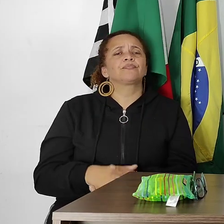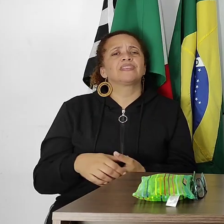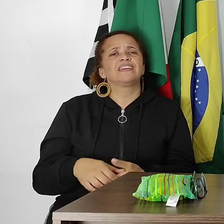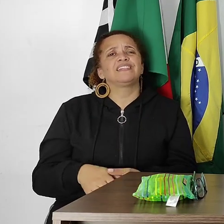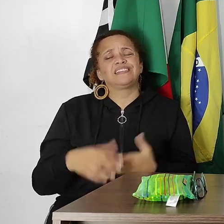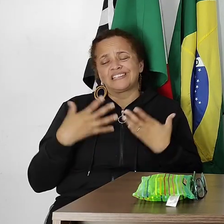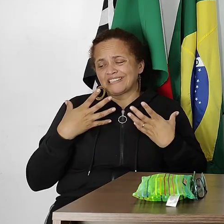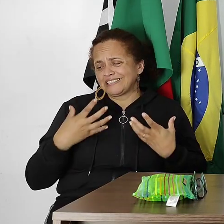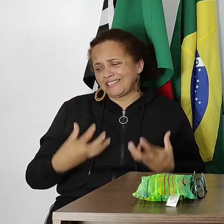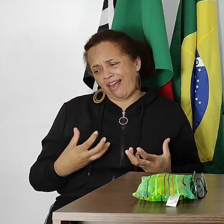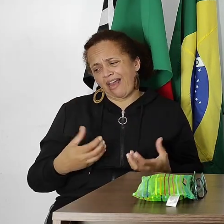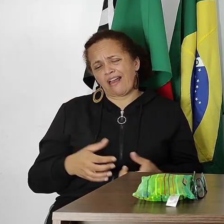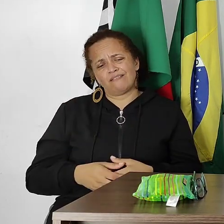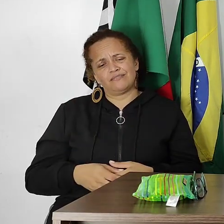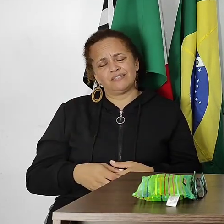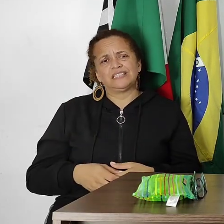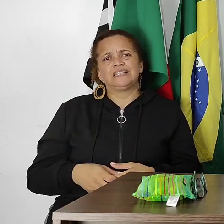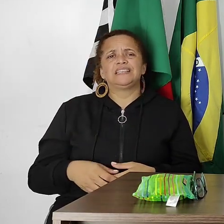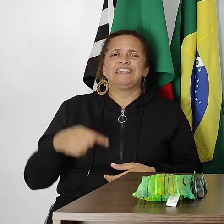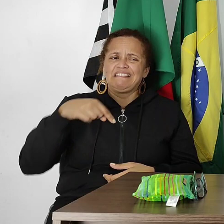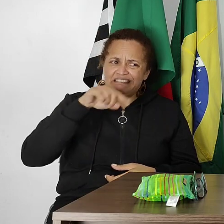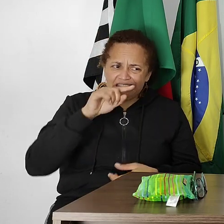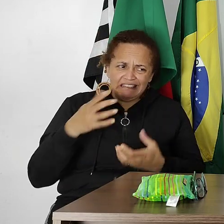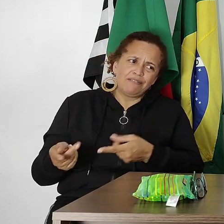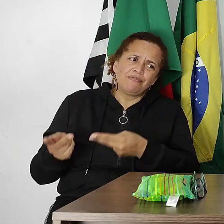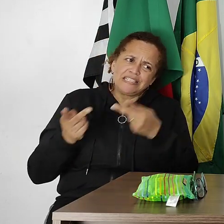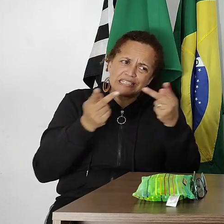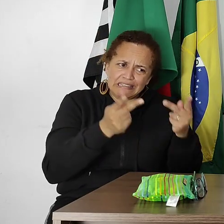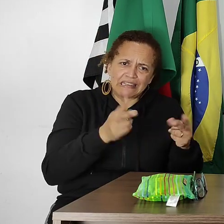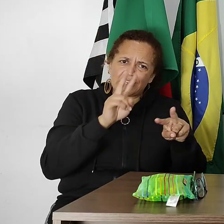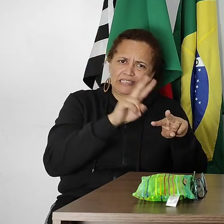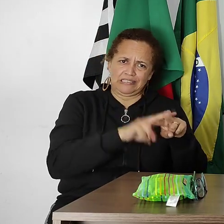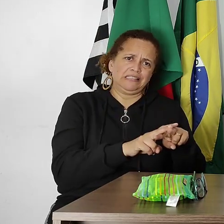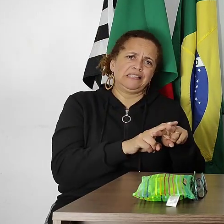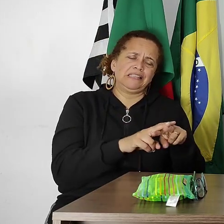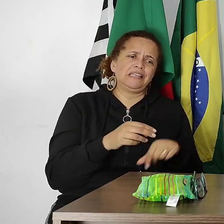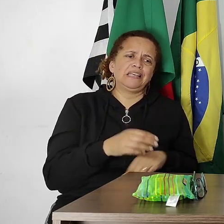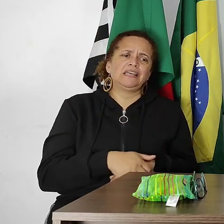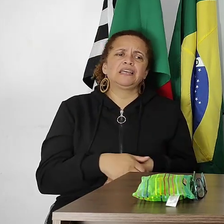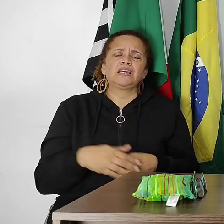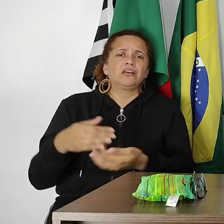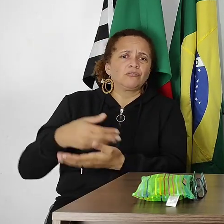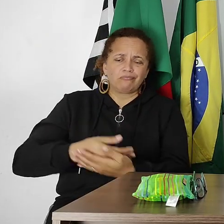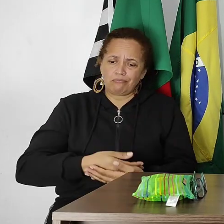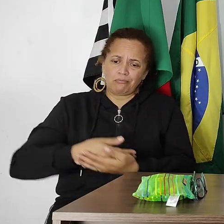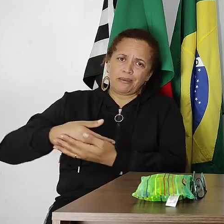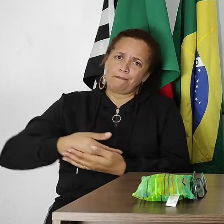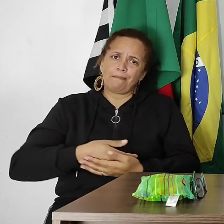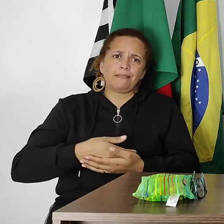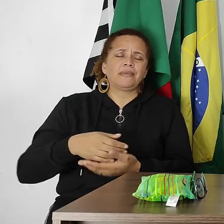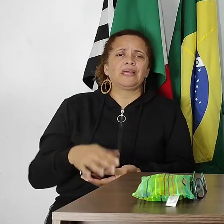mim. Tá visitando o Gil, uma criança, né? Pesada, que o Bruno era